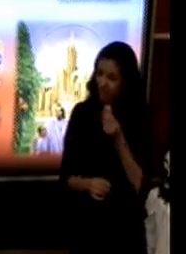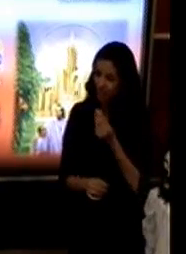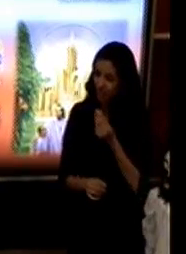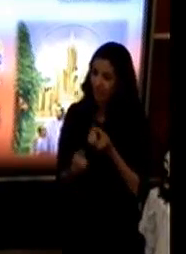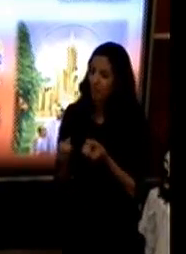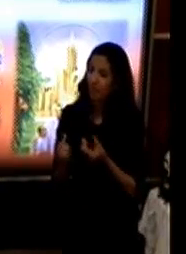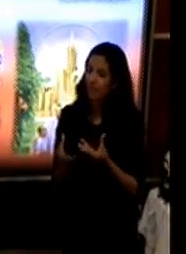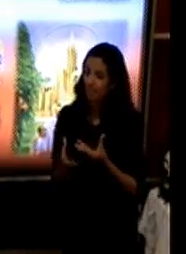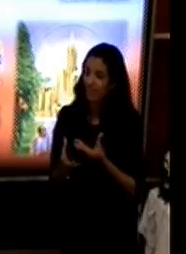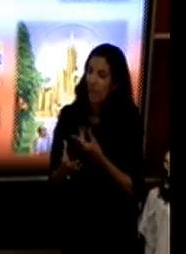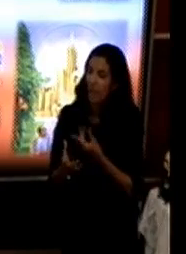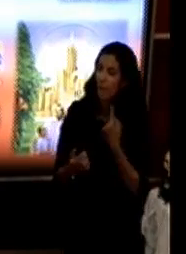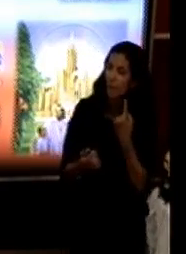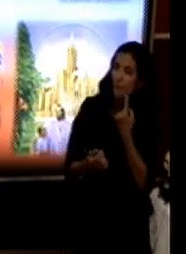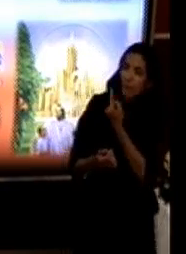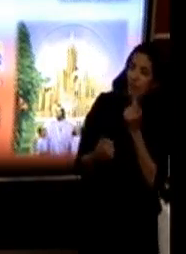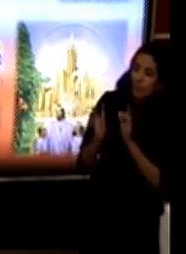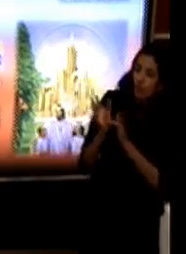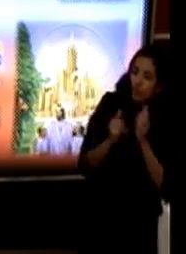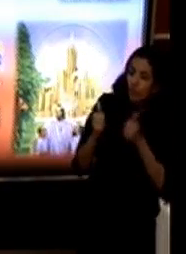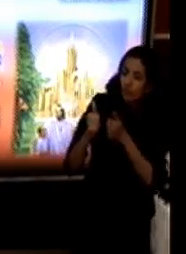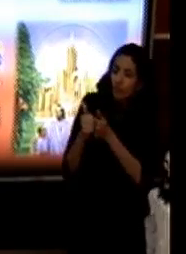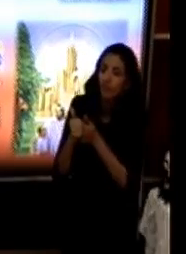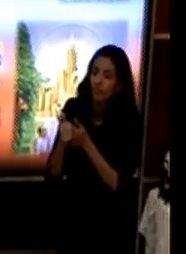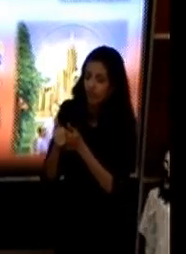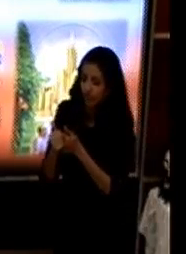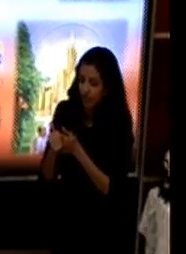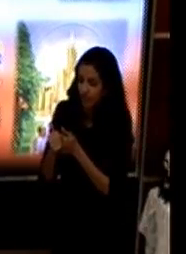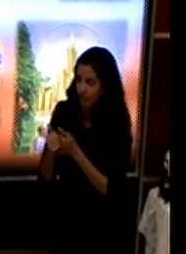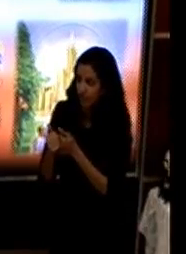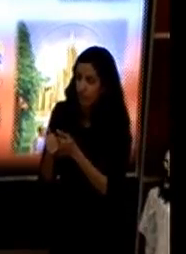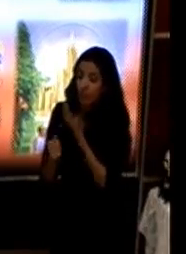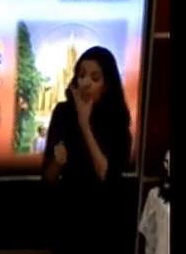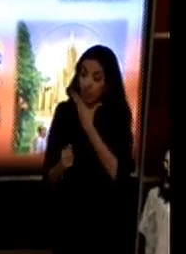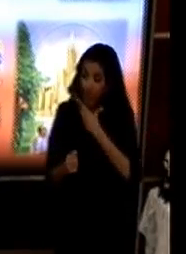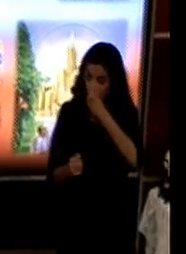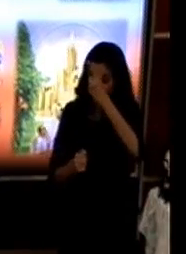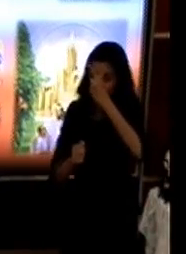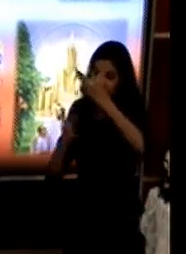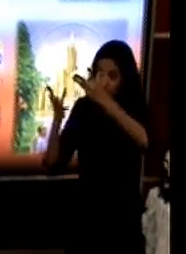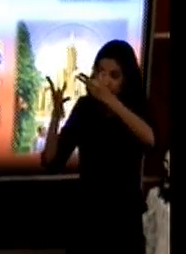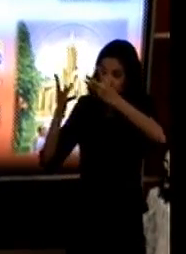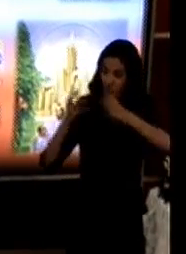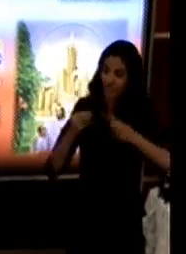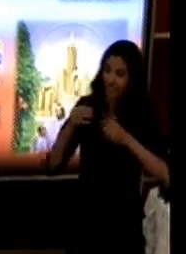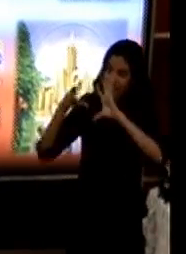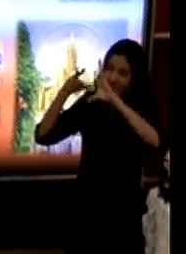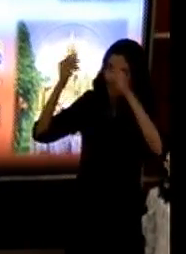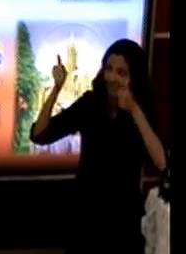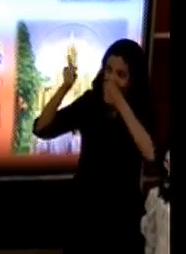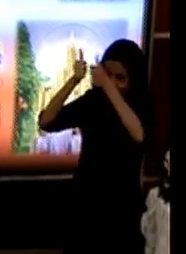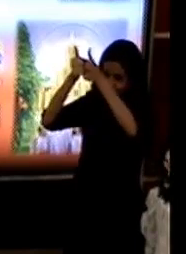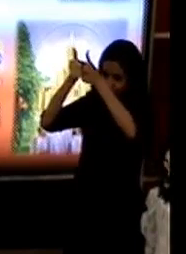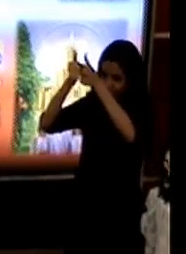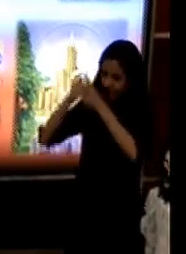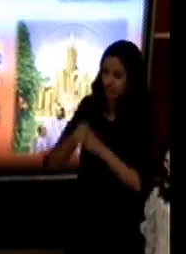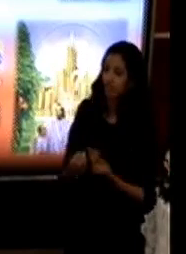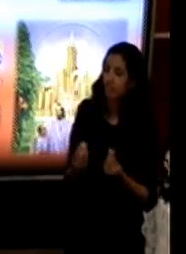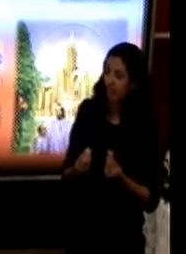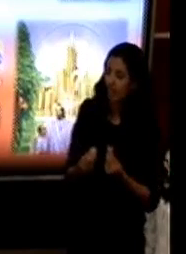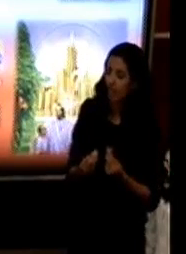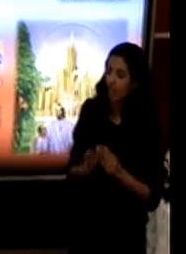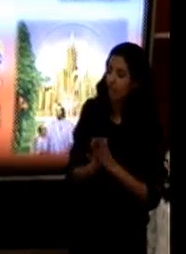Señor, y con seguridad dice, yo te daré de comer la heredad de Jacob. Y termina el versículo diciendo,